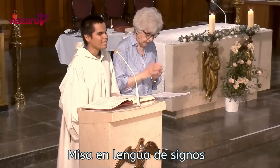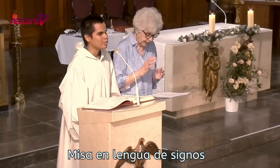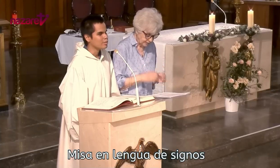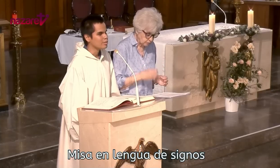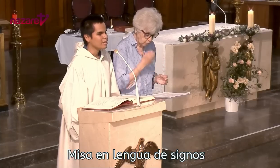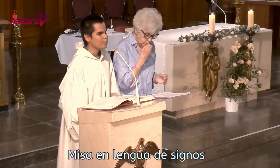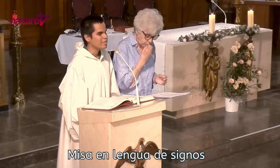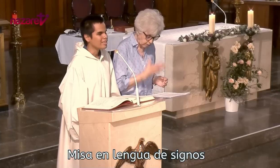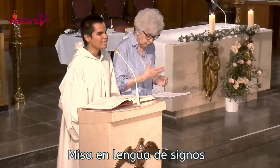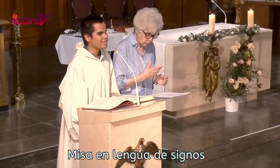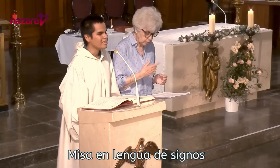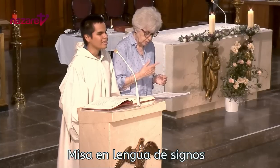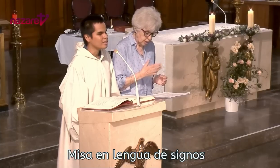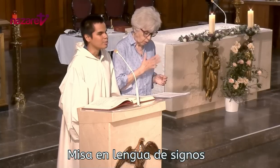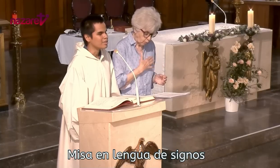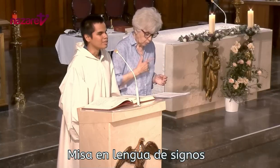Con toda piedad y respeto.